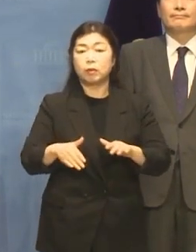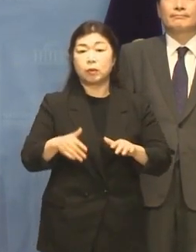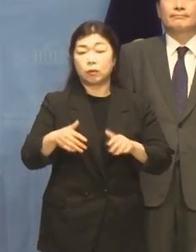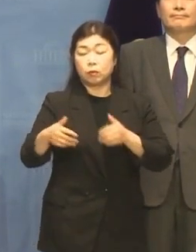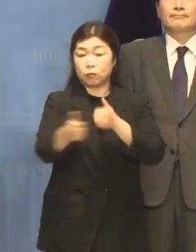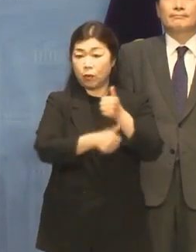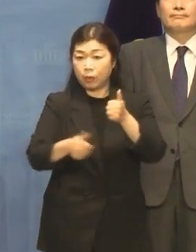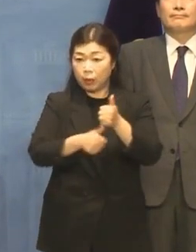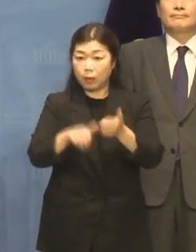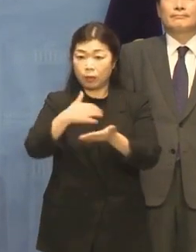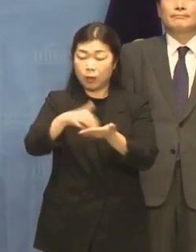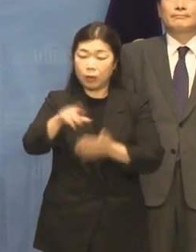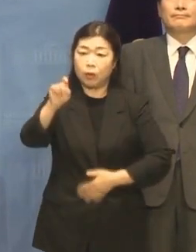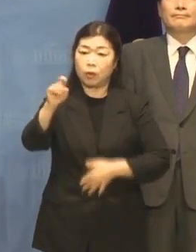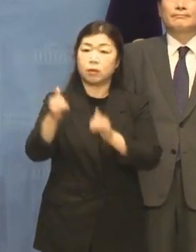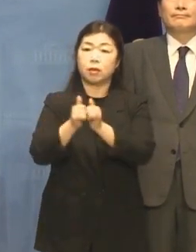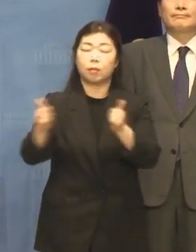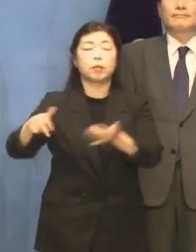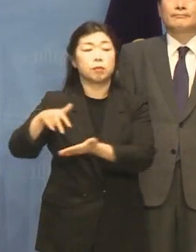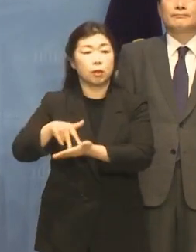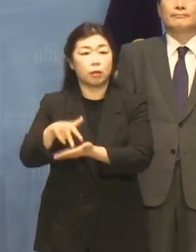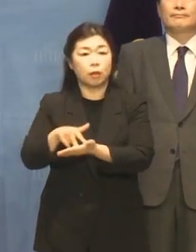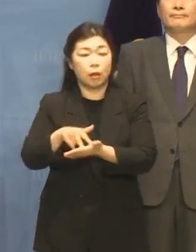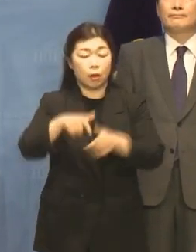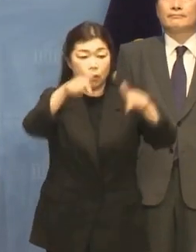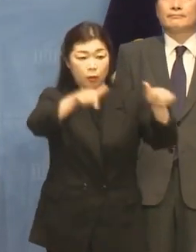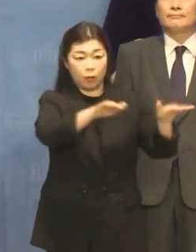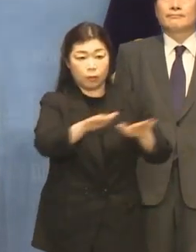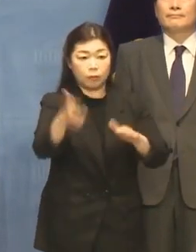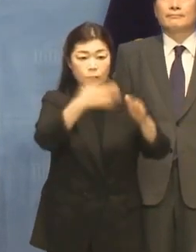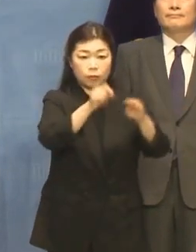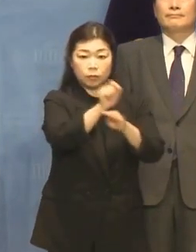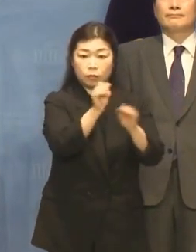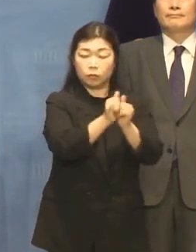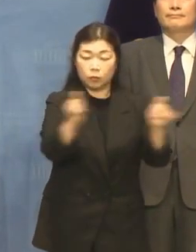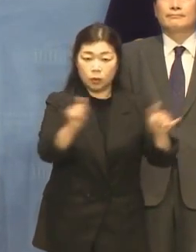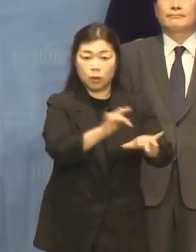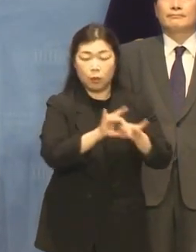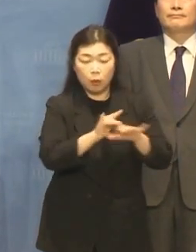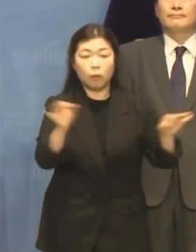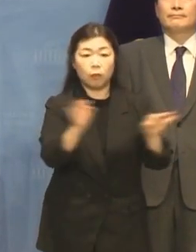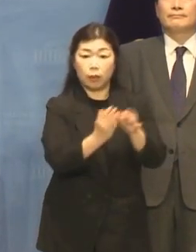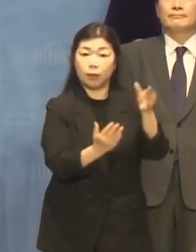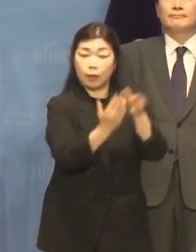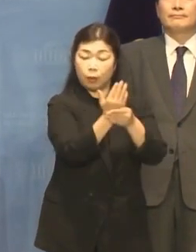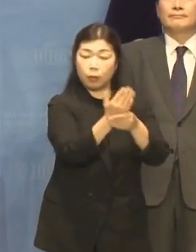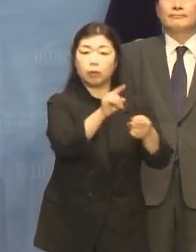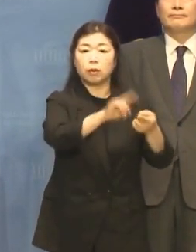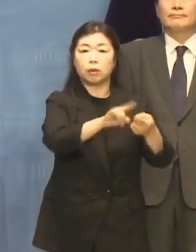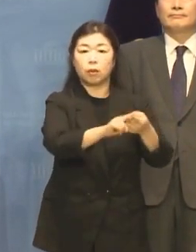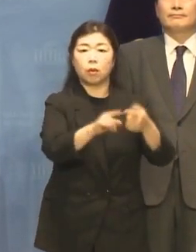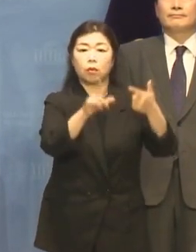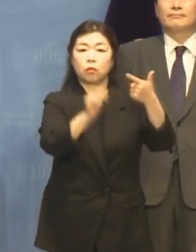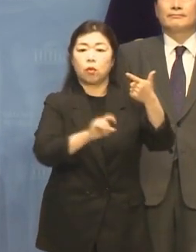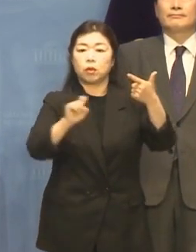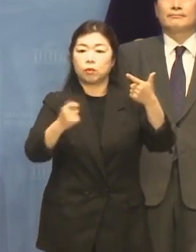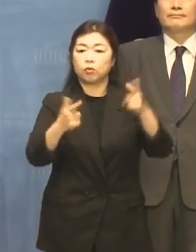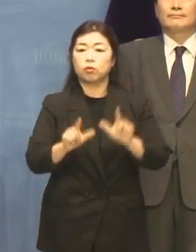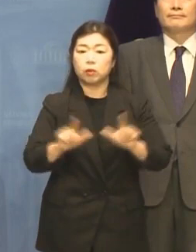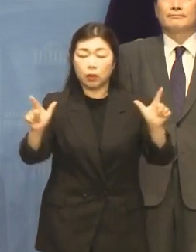의원 11명 의원은 서해 공무원 실종 사건과 관련해 해경이 지난 6월 16일 세